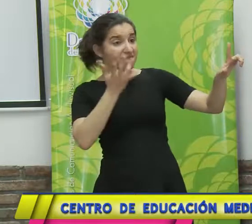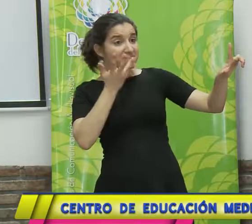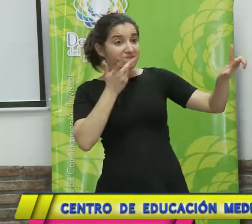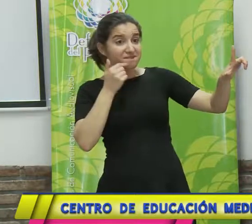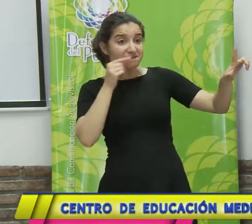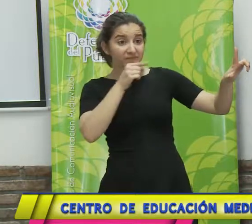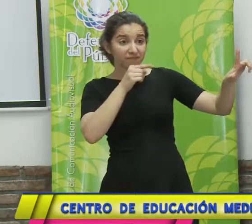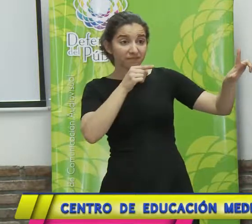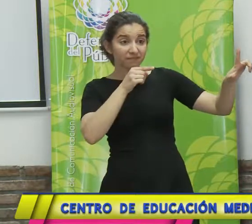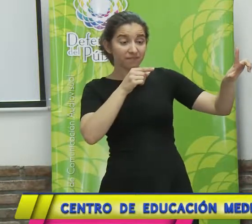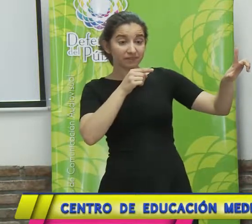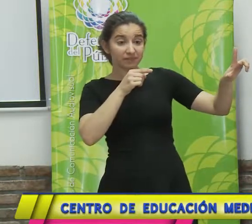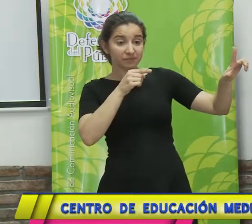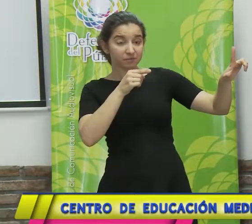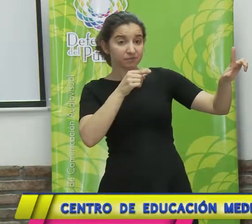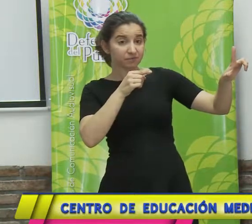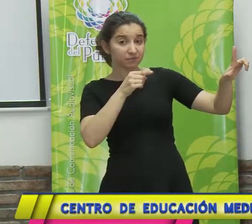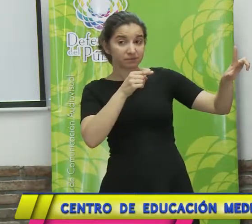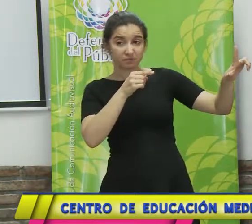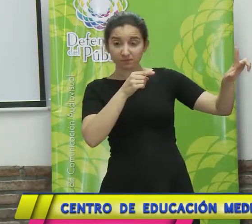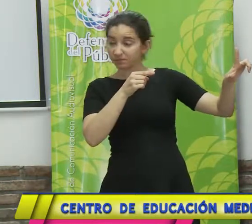estén tan interesados para poder